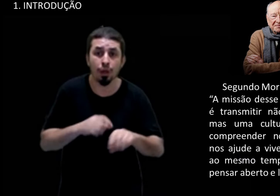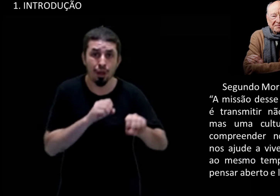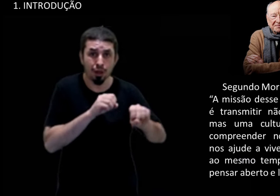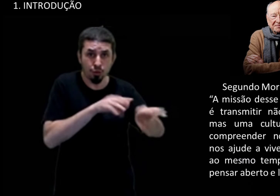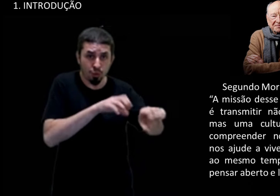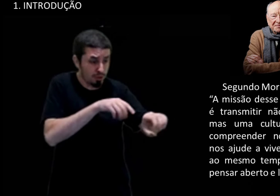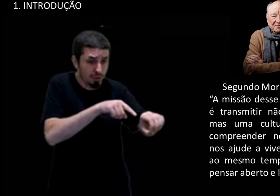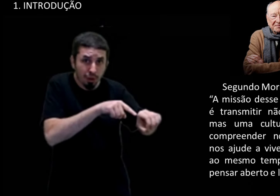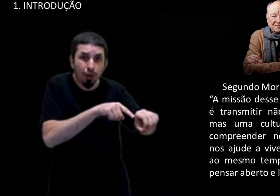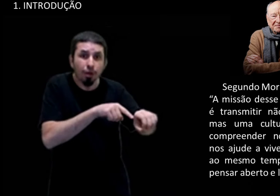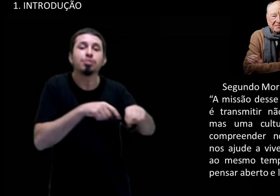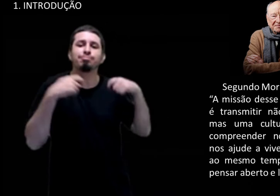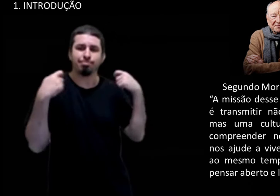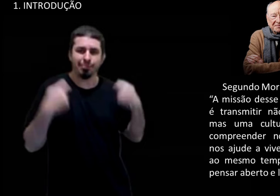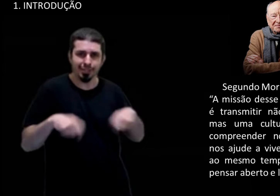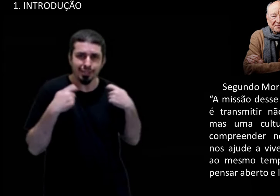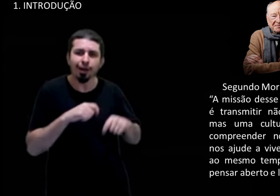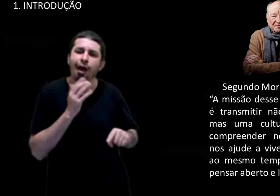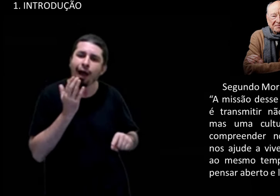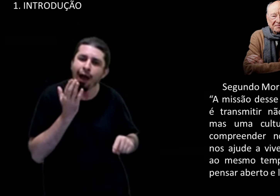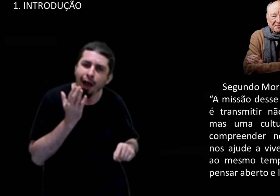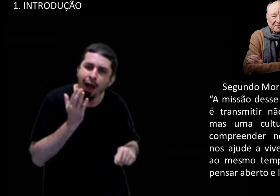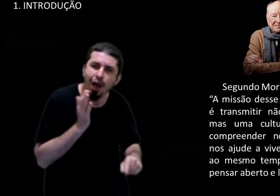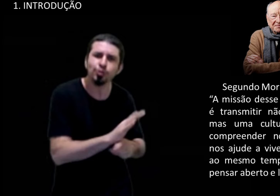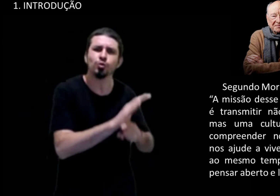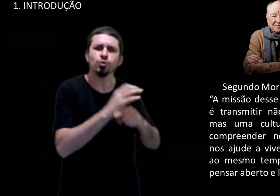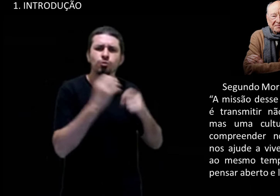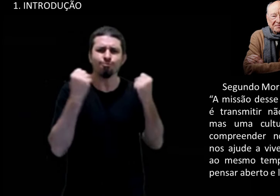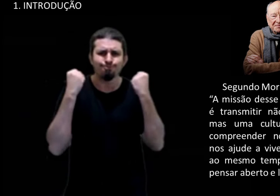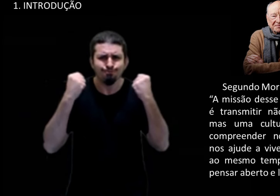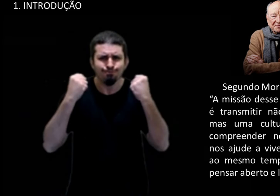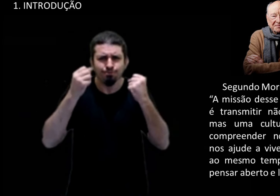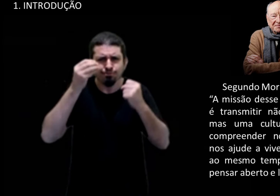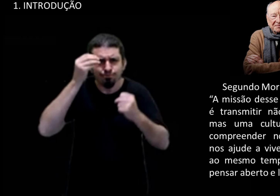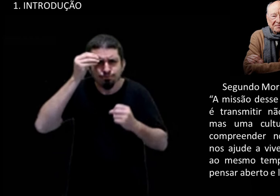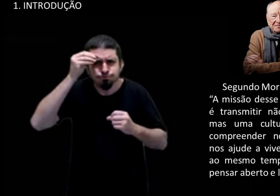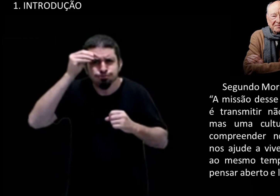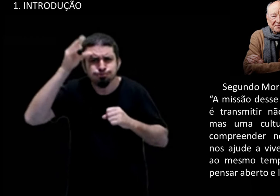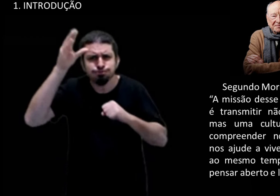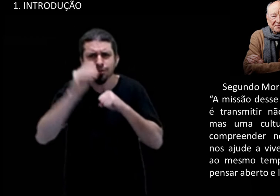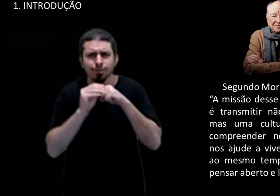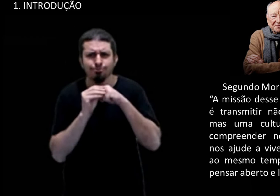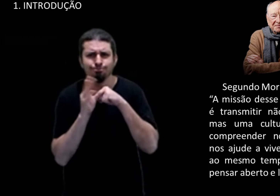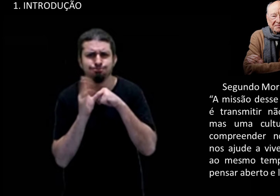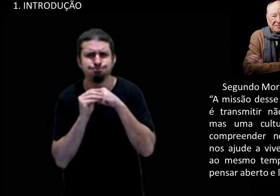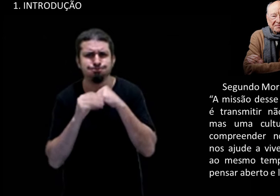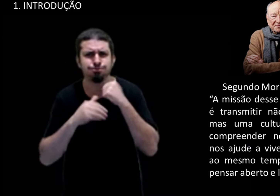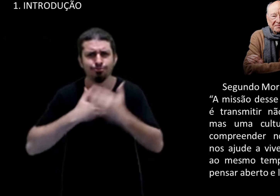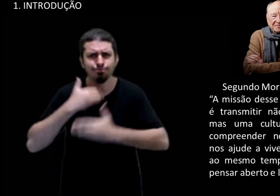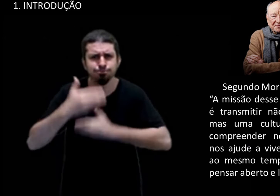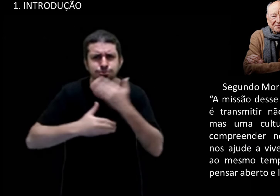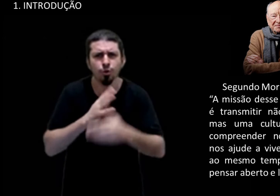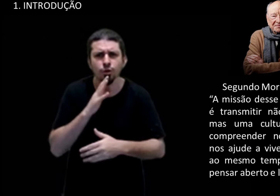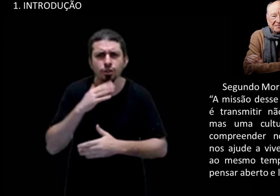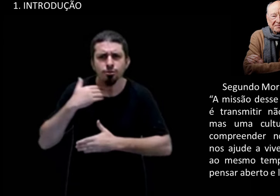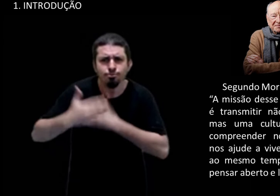educação deve, além de tudo, propiciar de forma maciça e eficaz cada vez mais saberes. O saber fazer